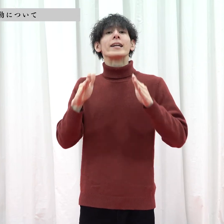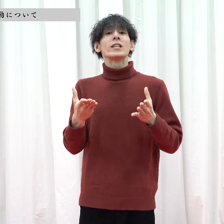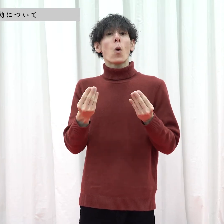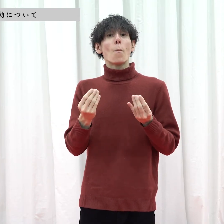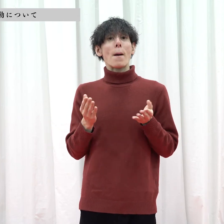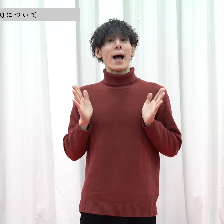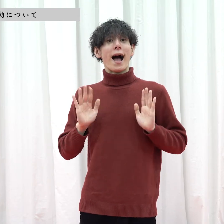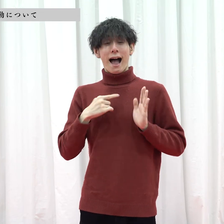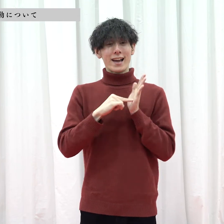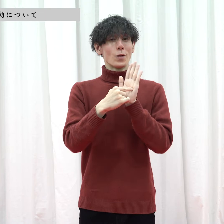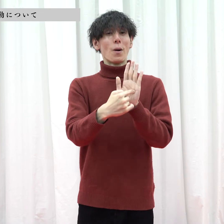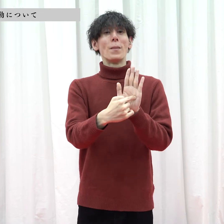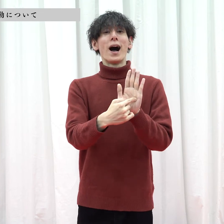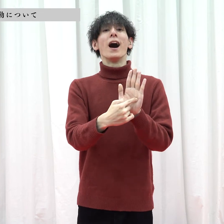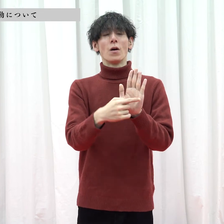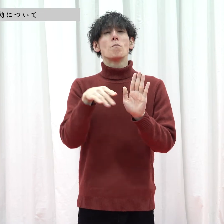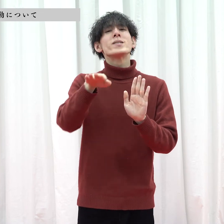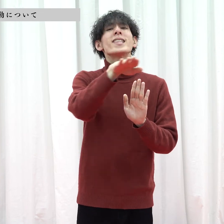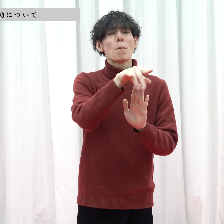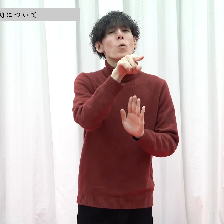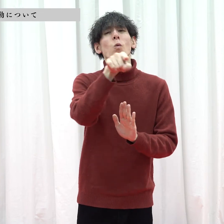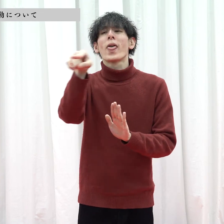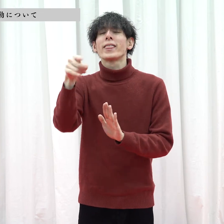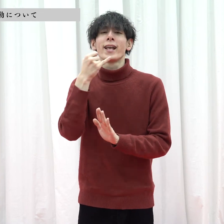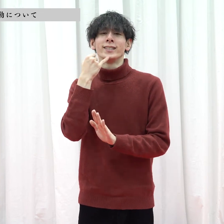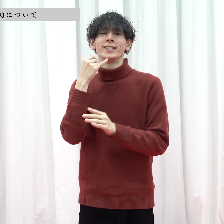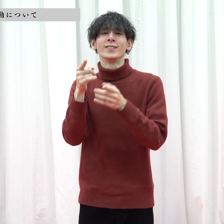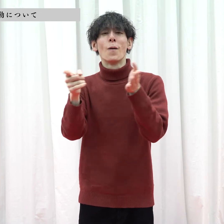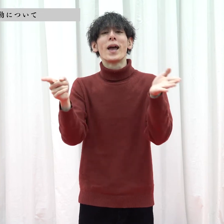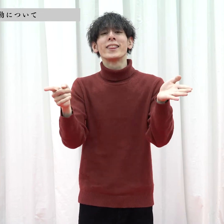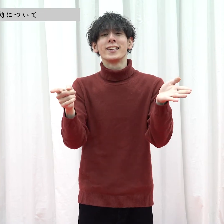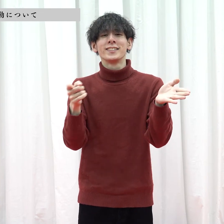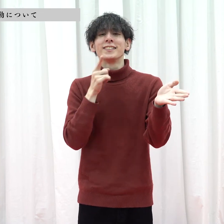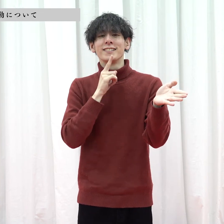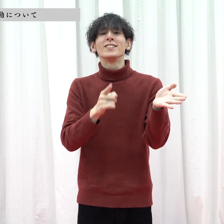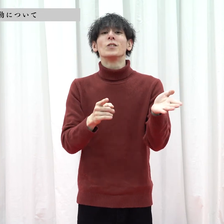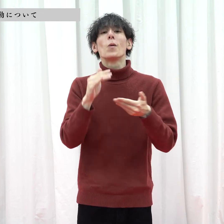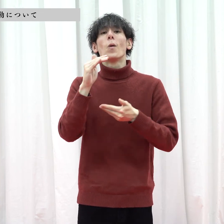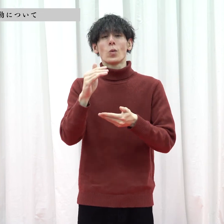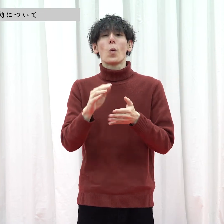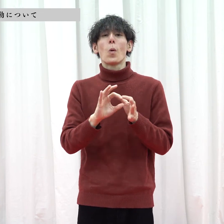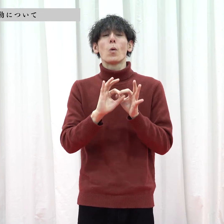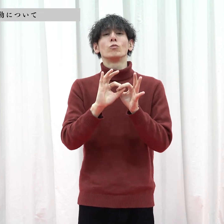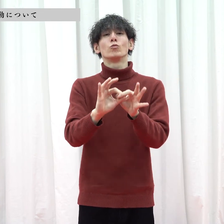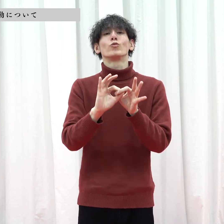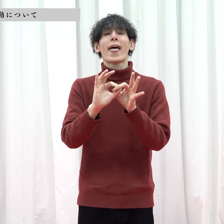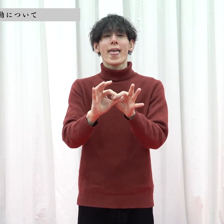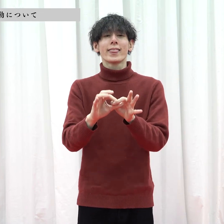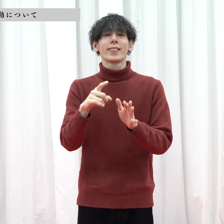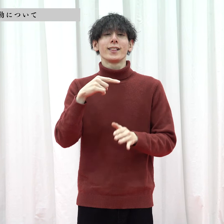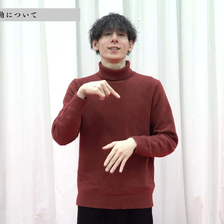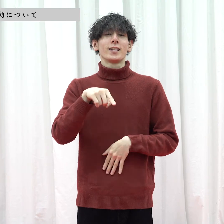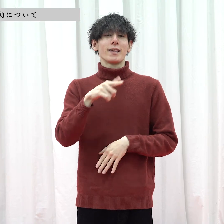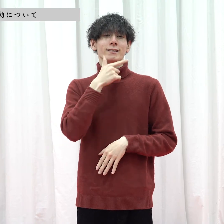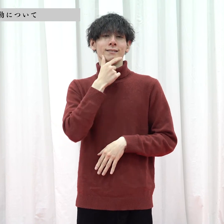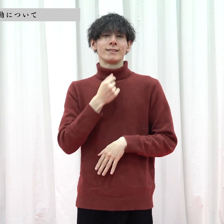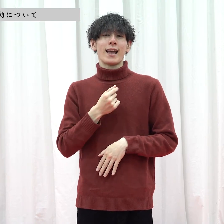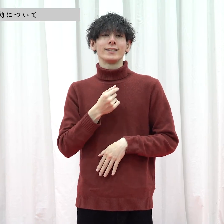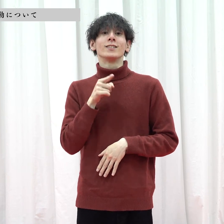ですのでありのままの自分を出して、それを皆様も同じようにありのままに伝えていければいいんじゃないの